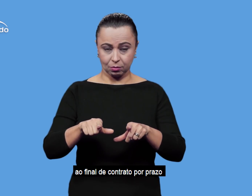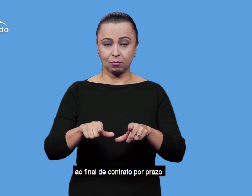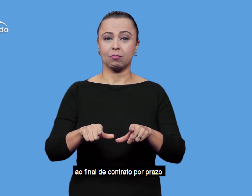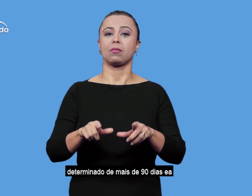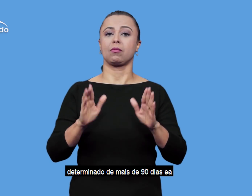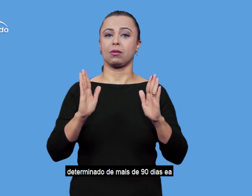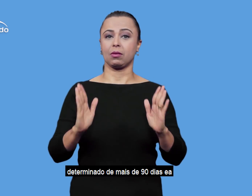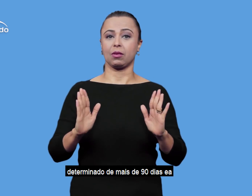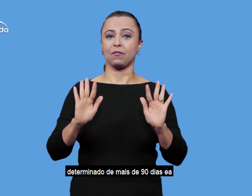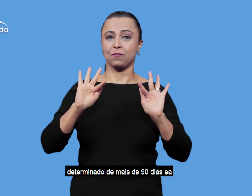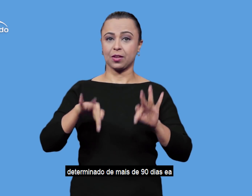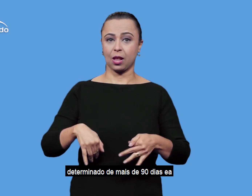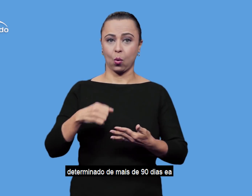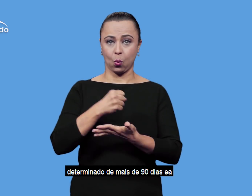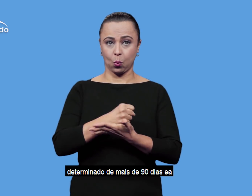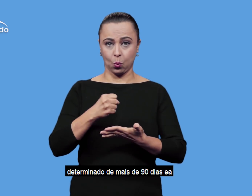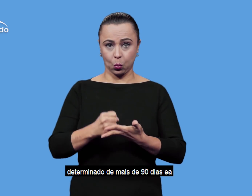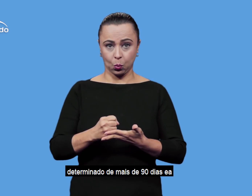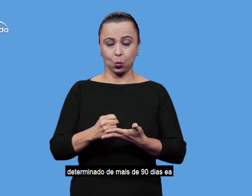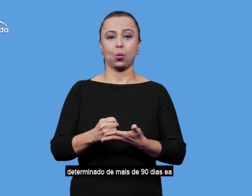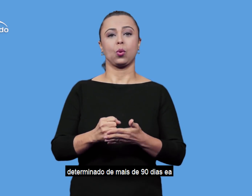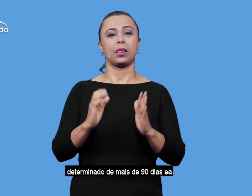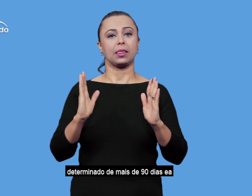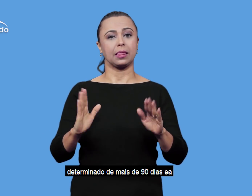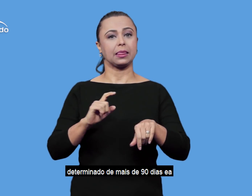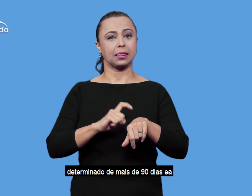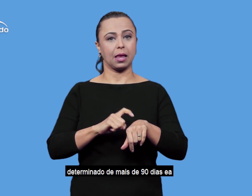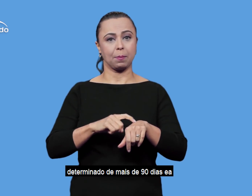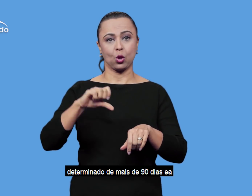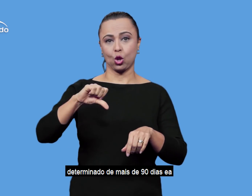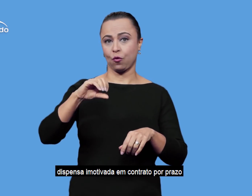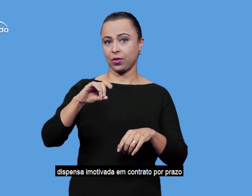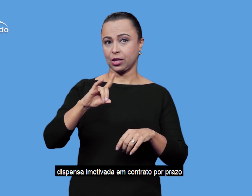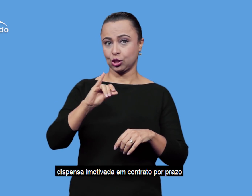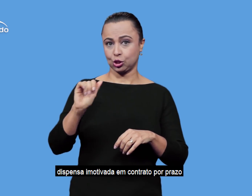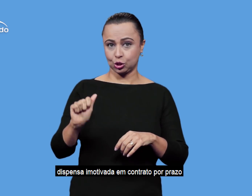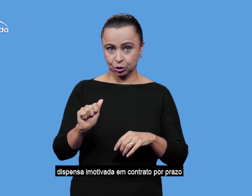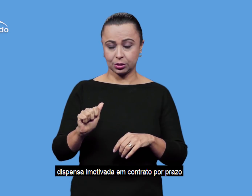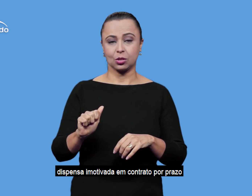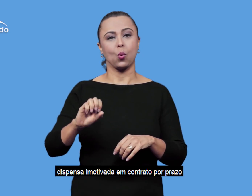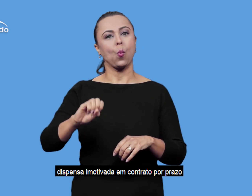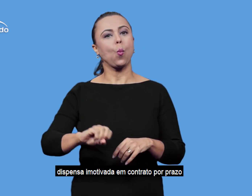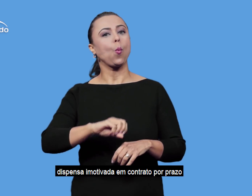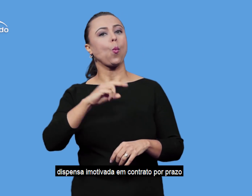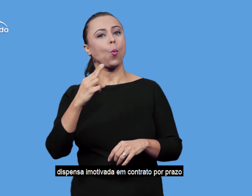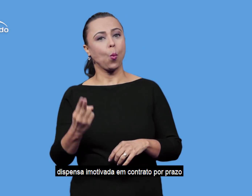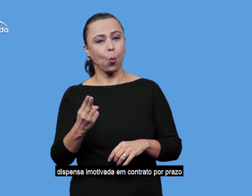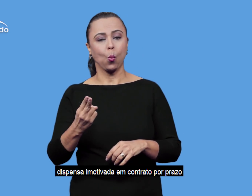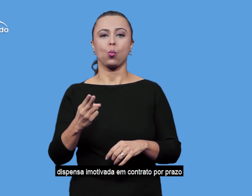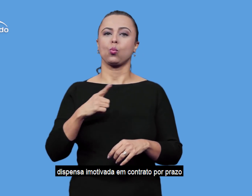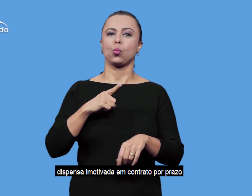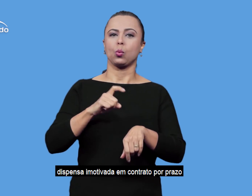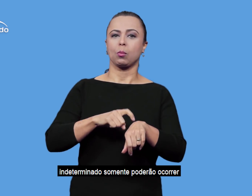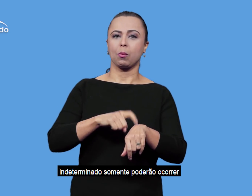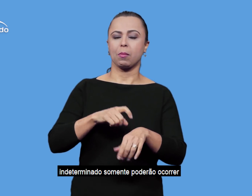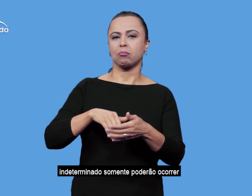determinado de mais de 90 dias ea dispensa imotivada em contrato por prazo indeterminado